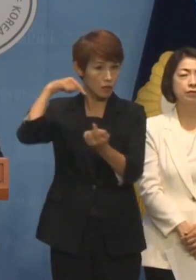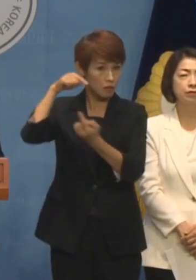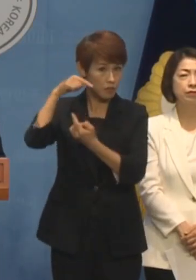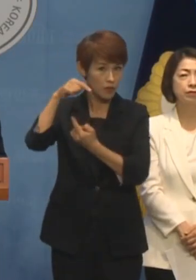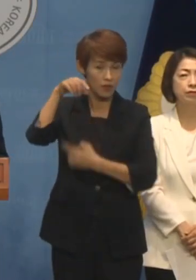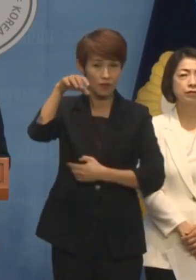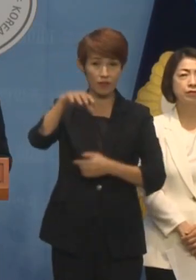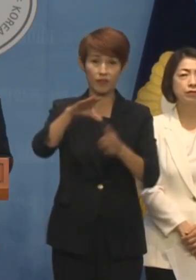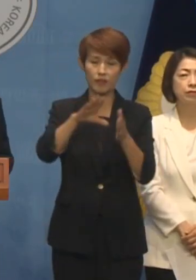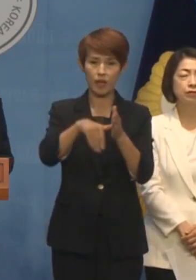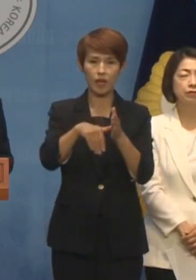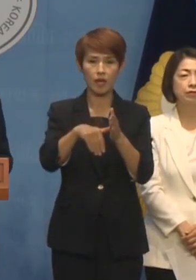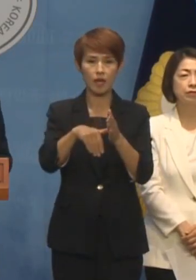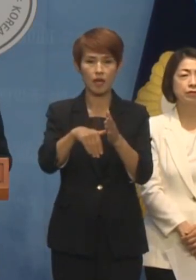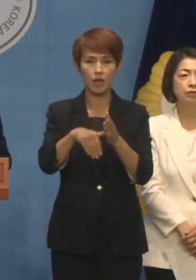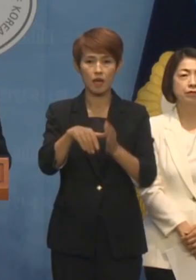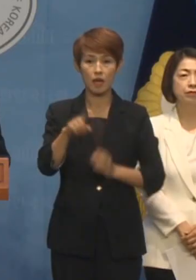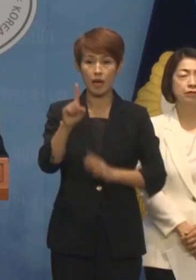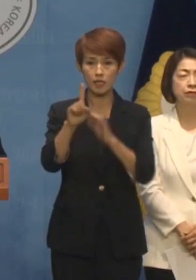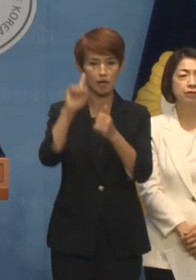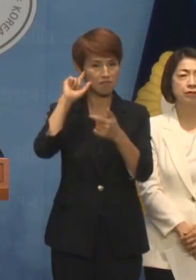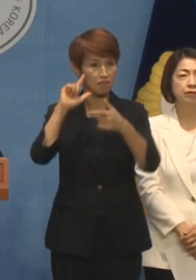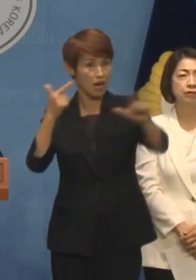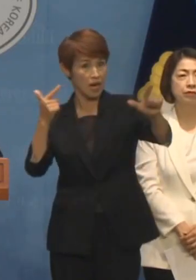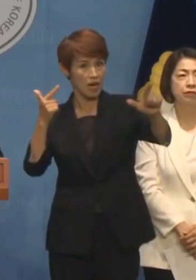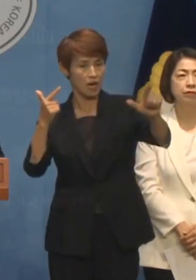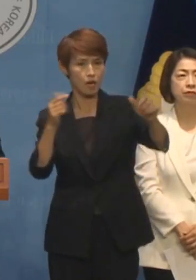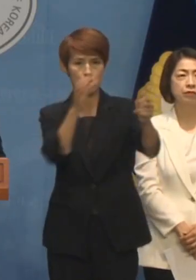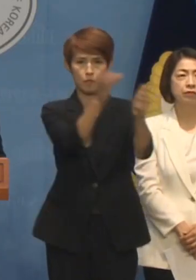의원이라도 이의를 제기하면 임명은 보류됩니다.